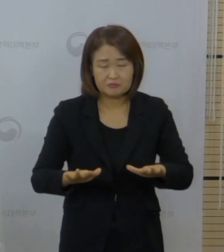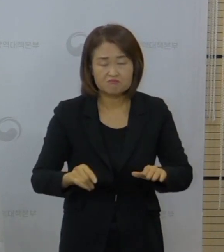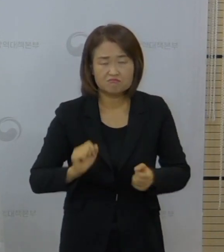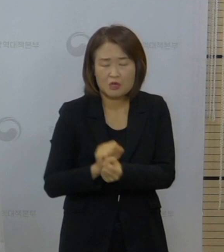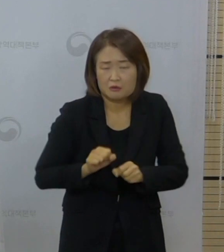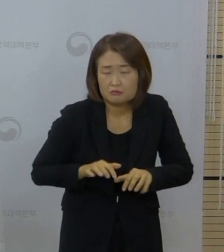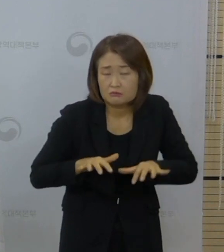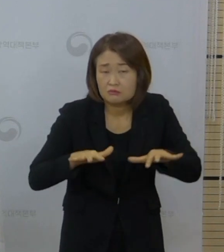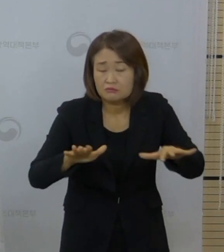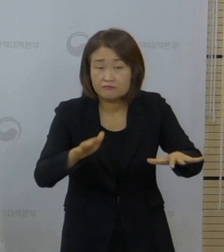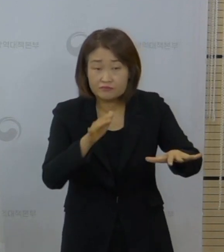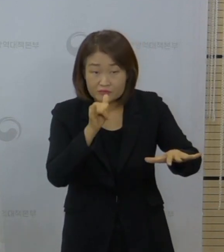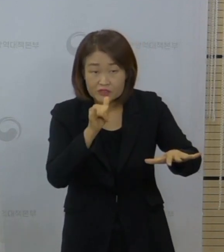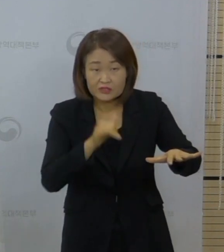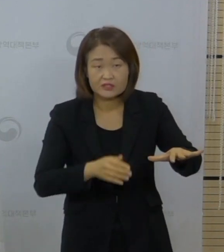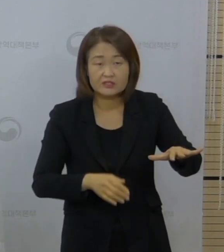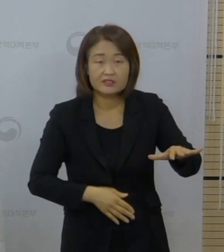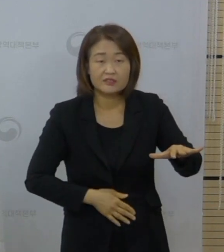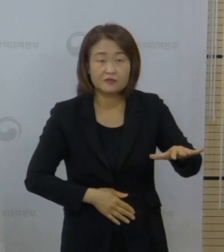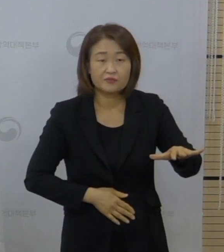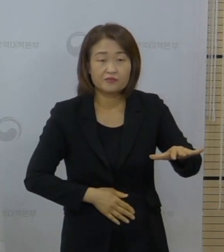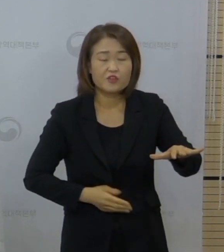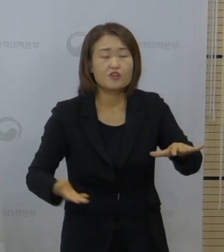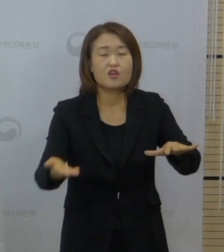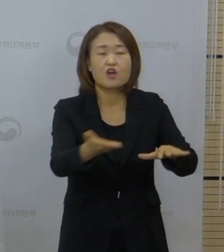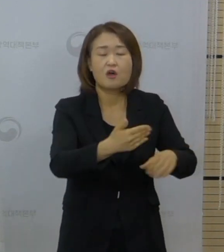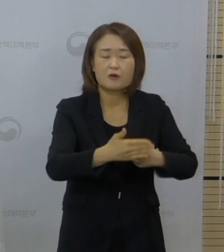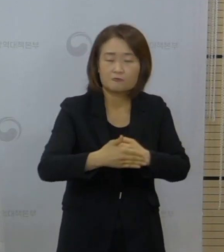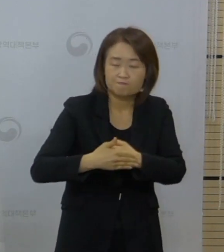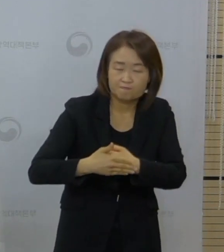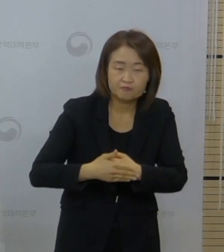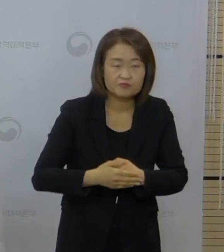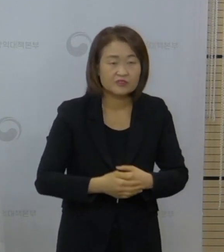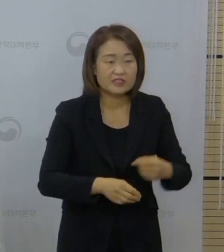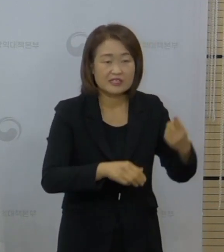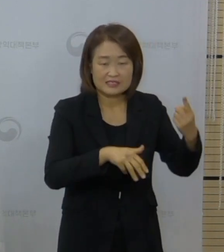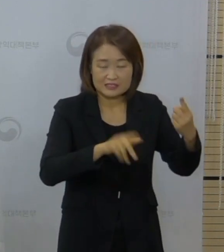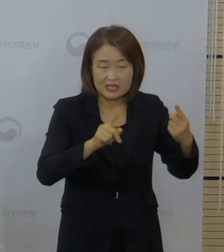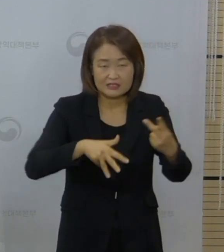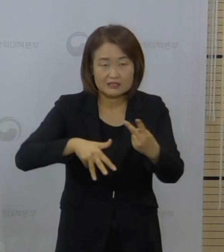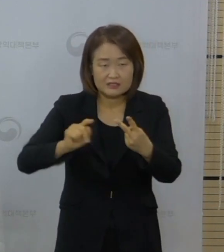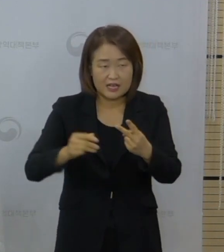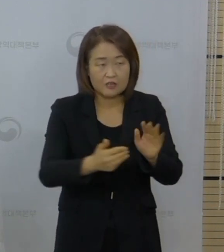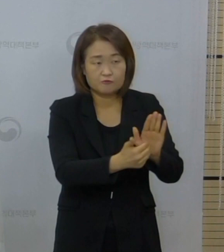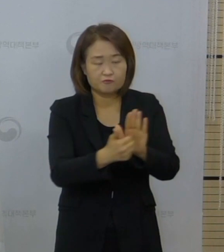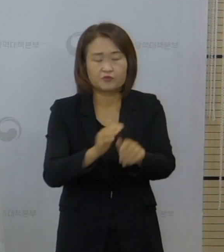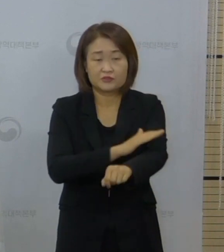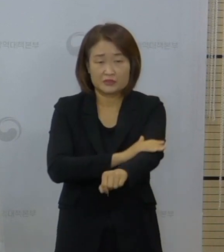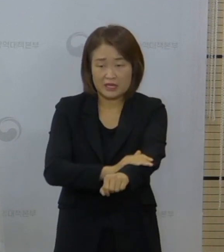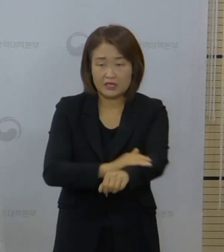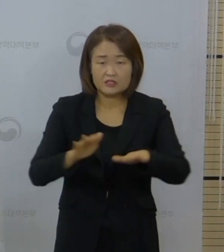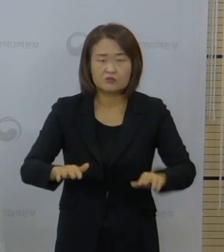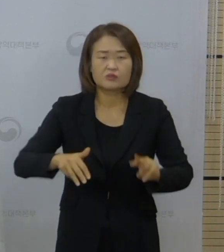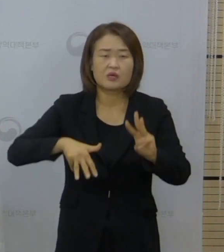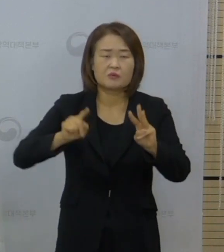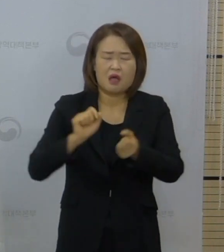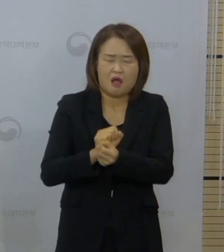통해서 1, 2차 유행을 차단하고 현재는 3차 유행의 고비를 넘어서고